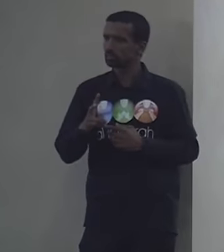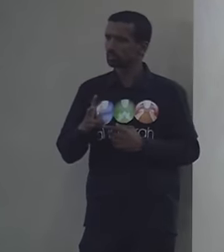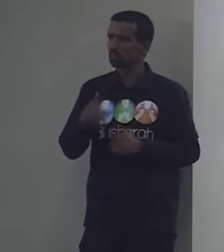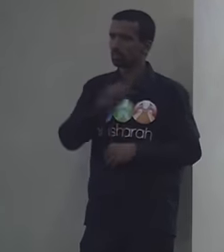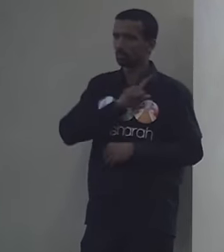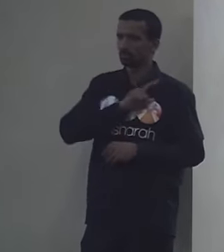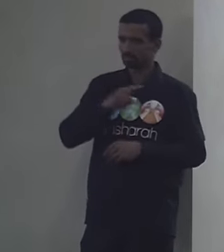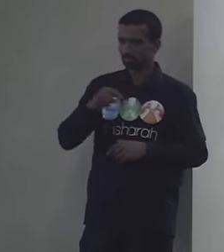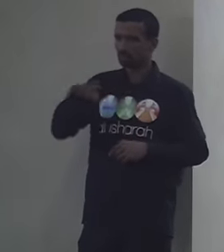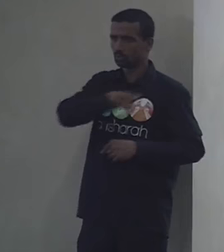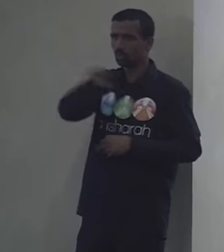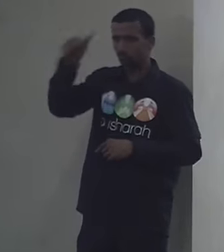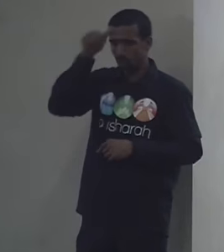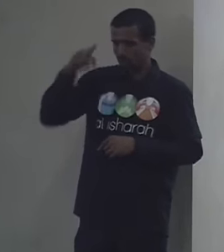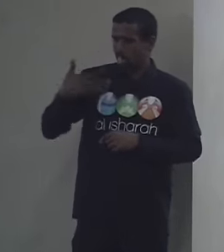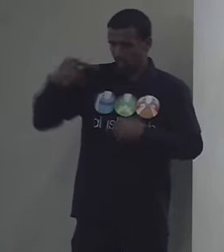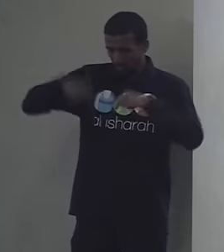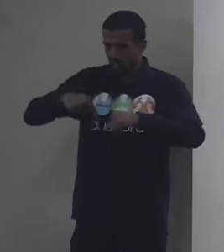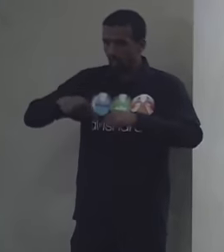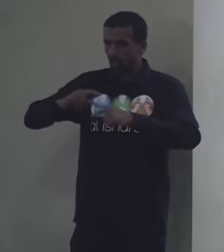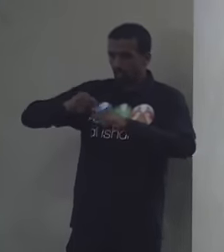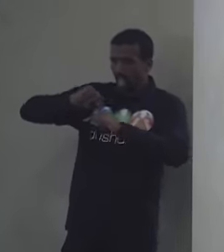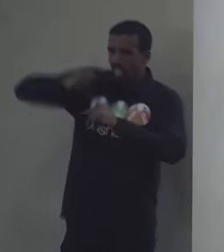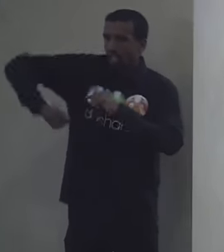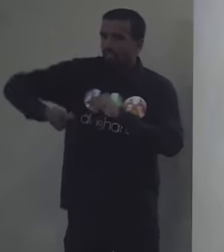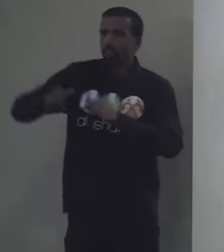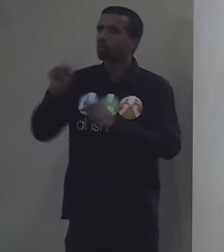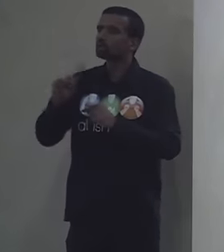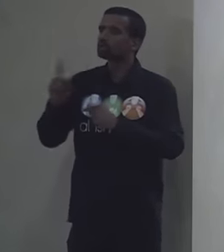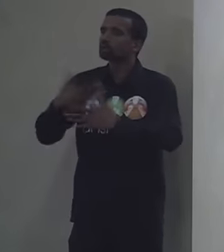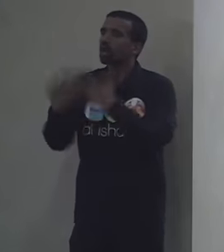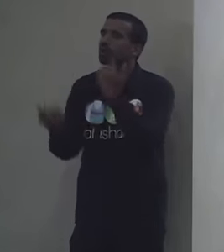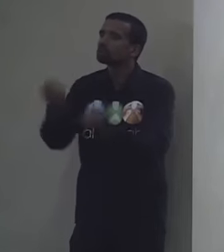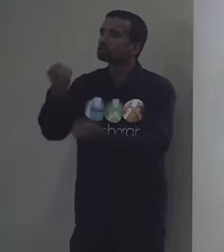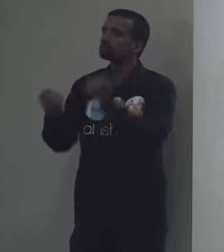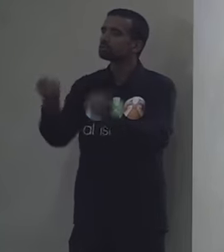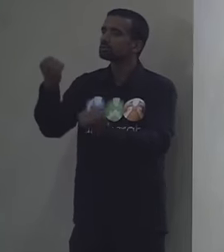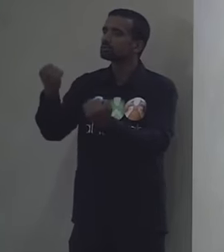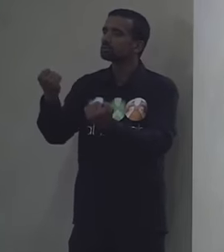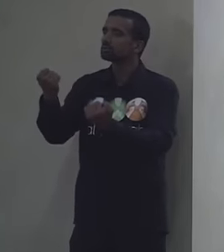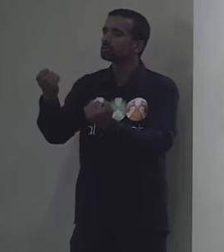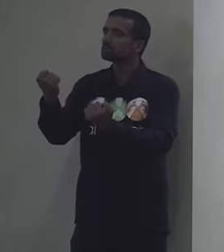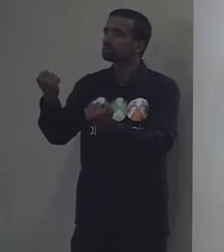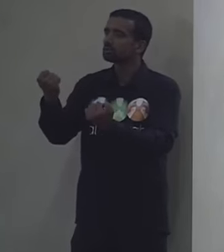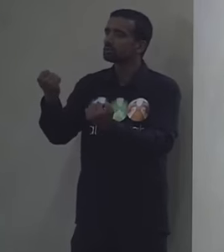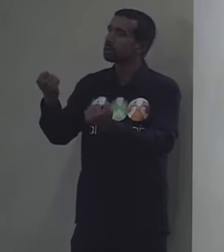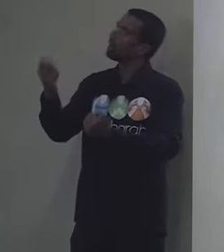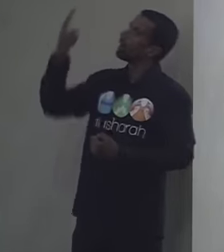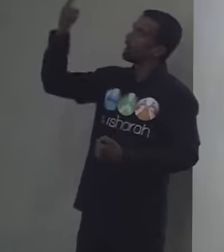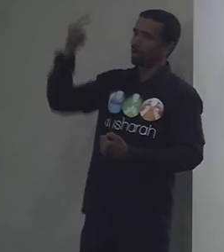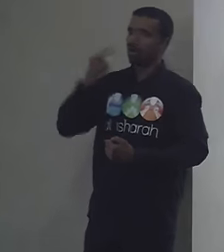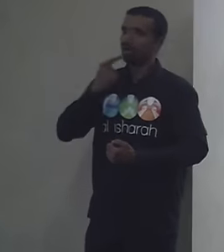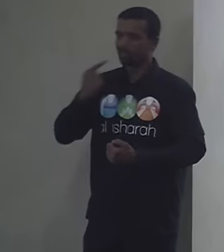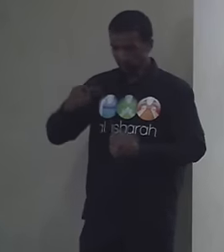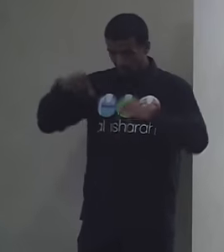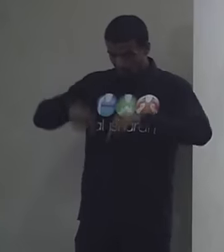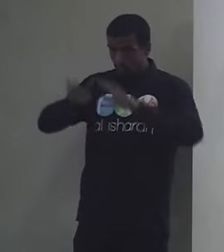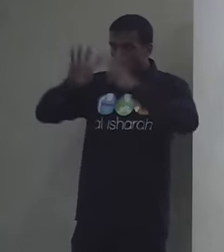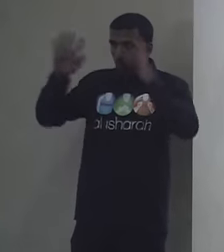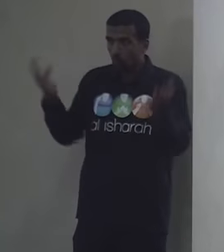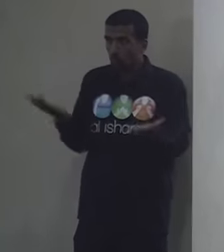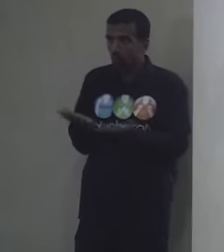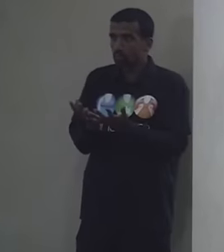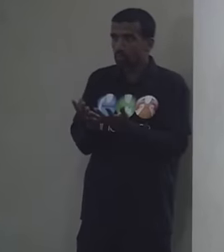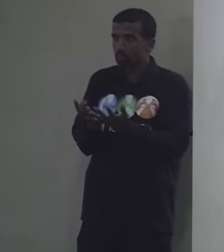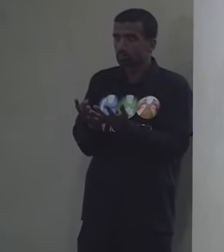behind all of this, you see? Allah says, ذَلِكَ مَبْلَغُهُمْ مِنَ الْعِلْمِ لَمْ يُرِدِ إِلَّا الْحَيَاةَ الدُّنْيَا ذَلِكَ مَبْلَغُهُمْ مِنَ